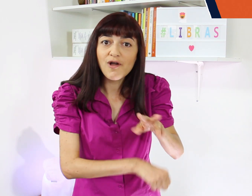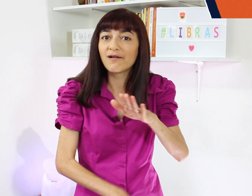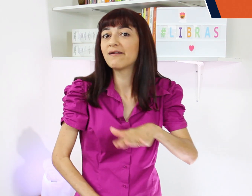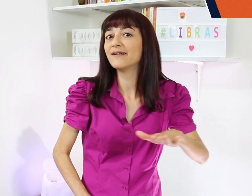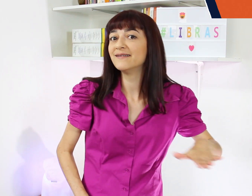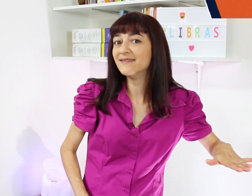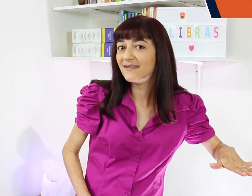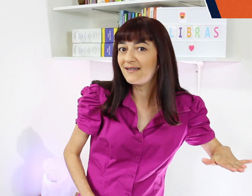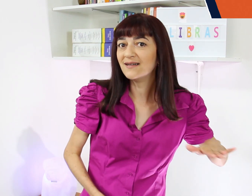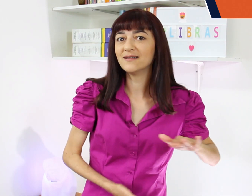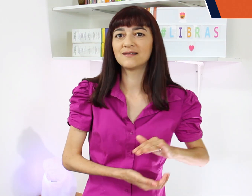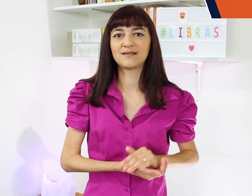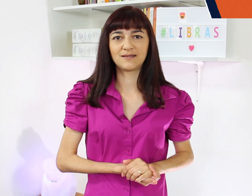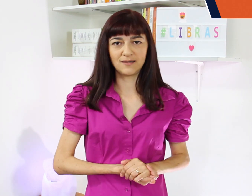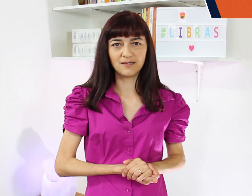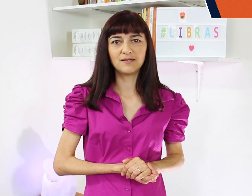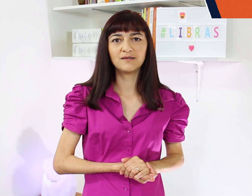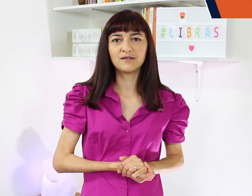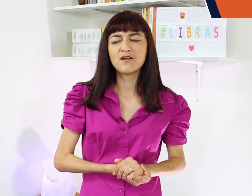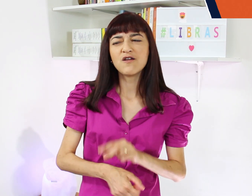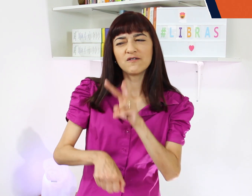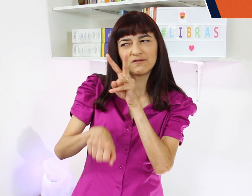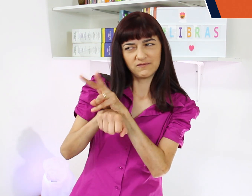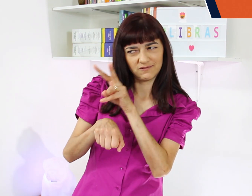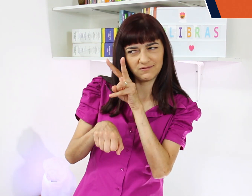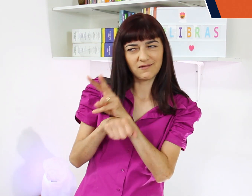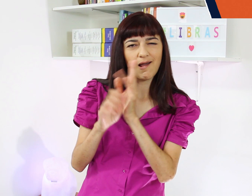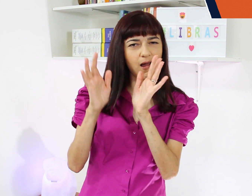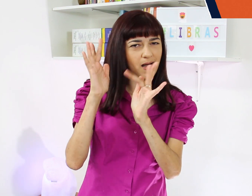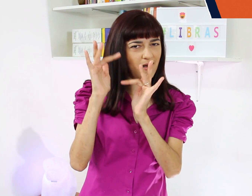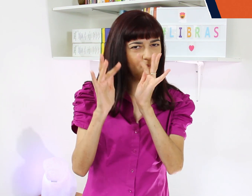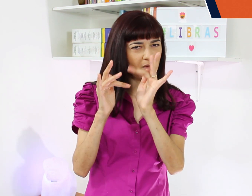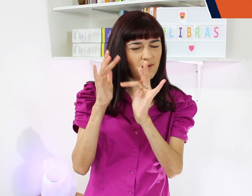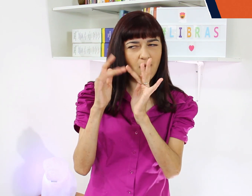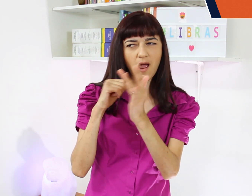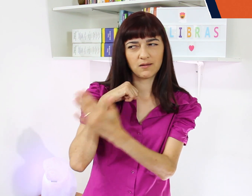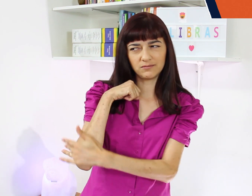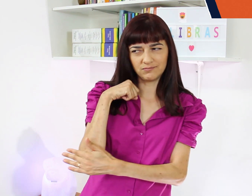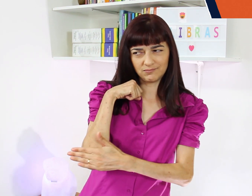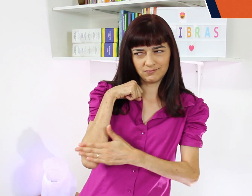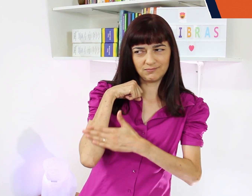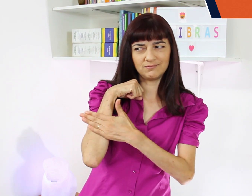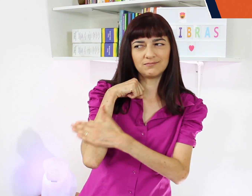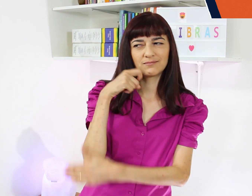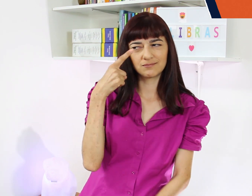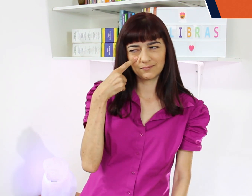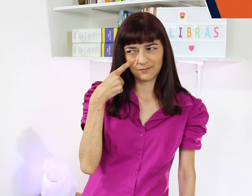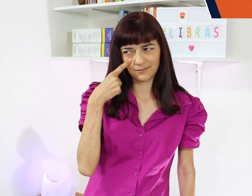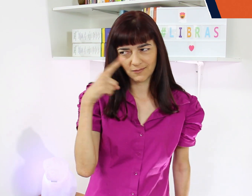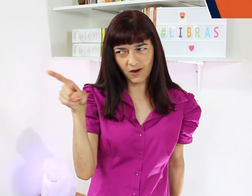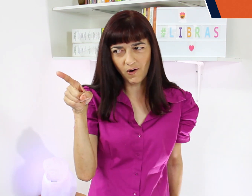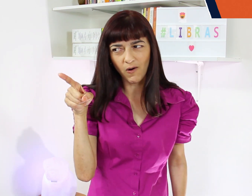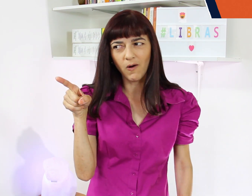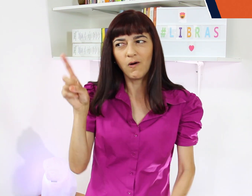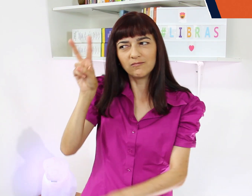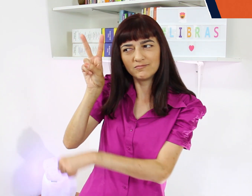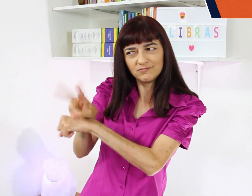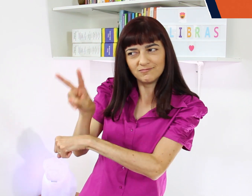cuidando, vigiando das crianças. Estou de olho em você, hein? É a namorada falando com o namorado, hein? Estou de olho em você, eu sou ciumento,